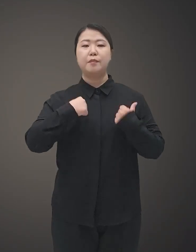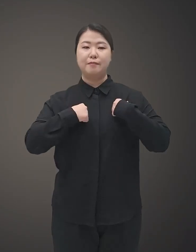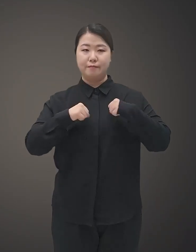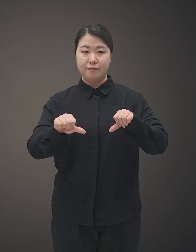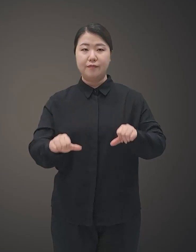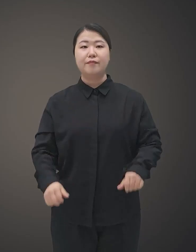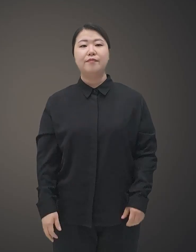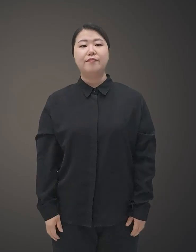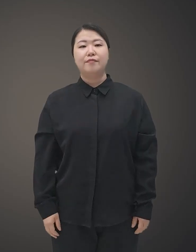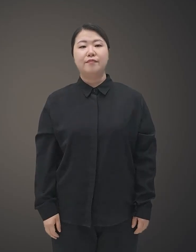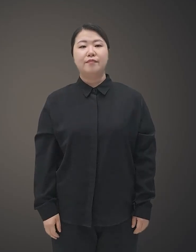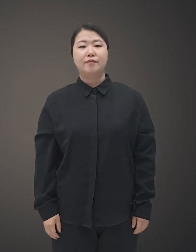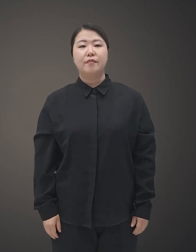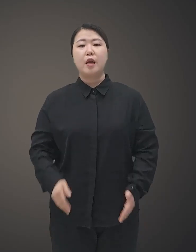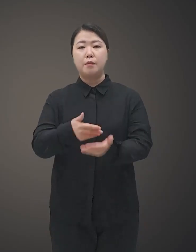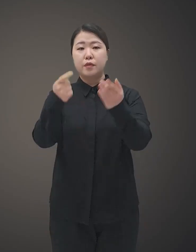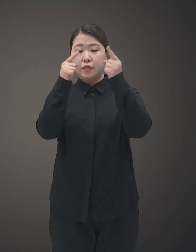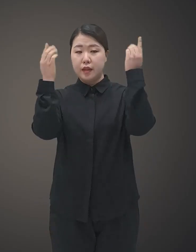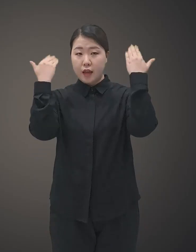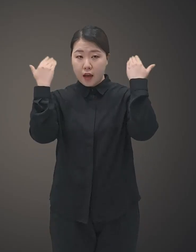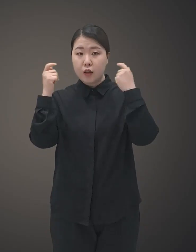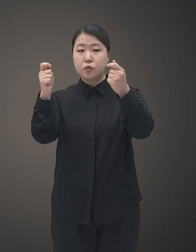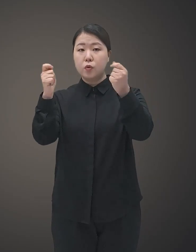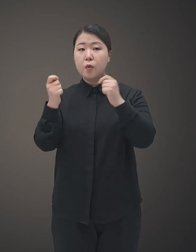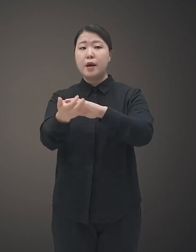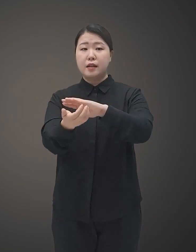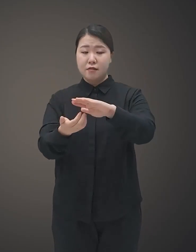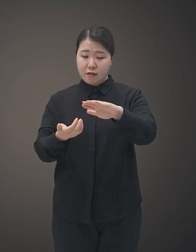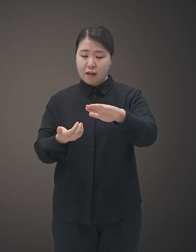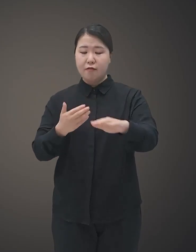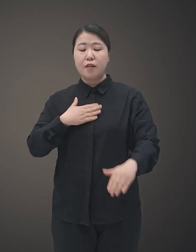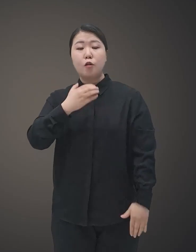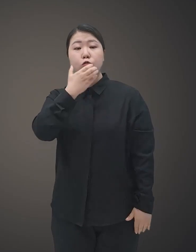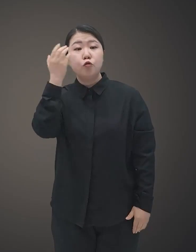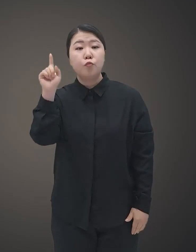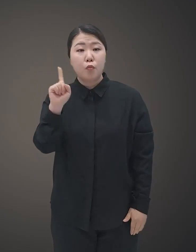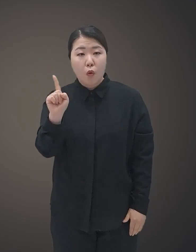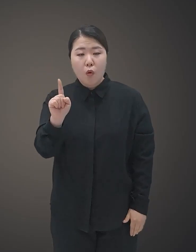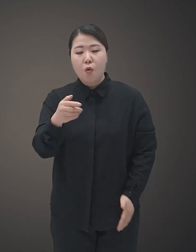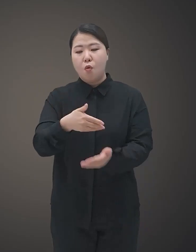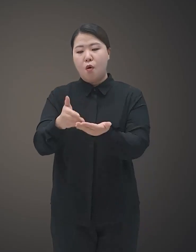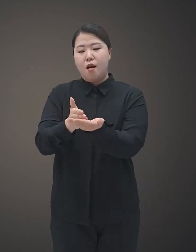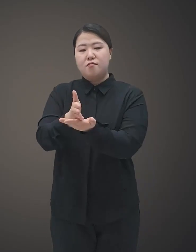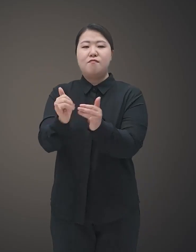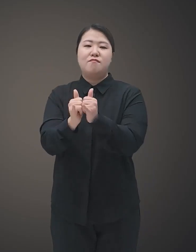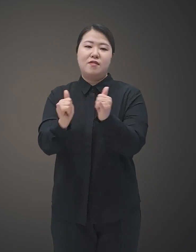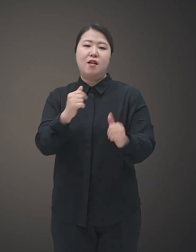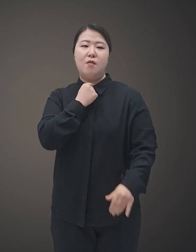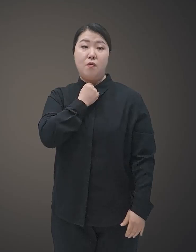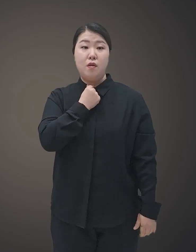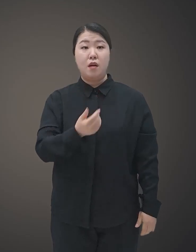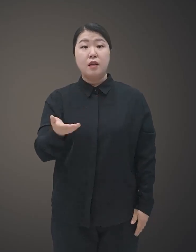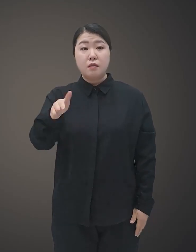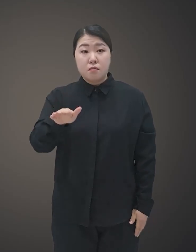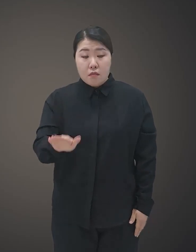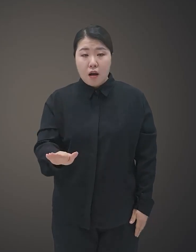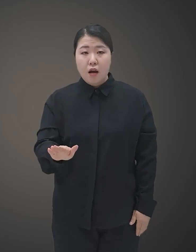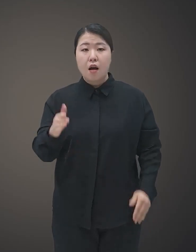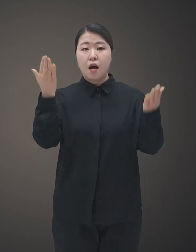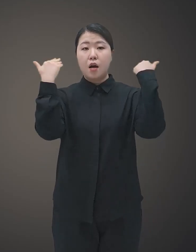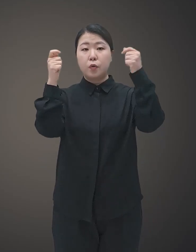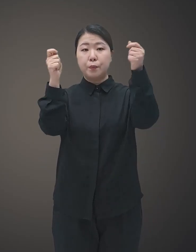꿈을 포기해야 했습니다. 미술대학을 졸업하기 전에는 전업 화가를 꿈꾸었습니다.